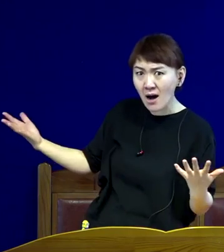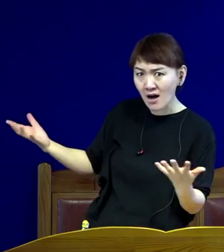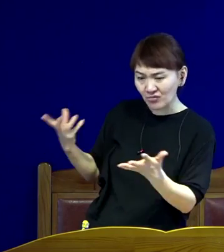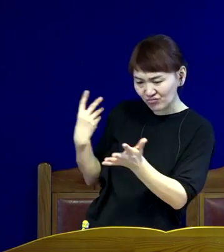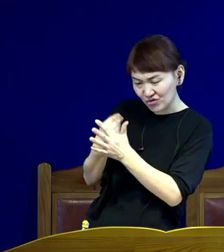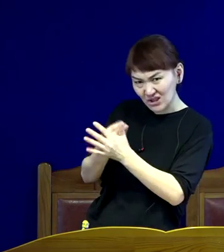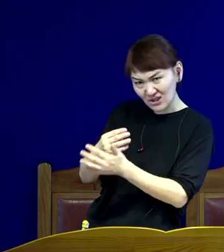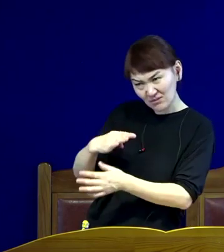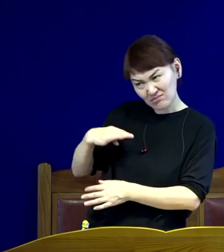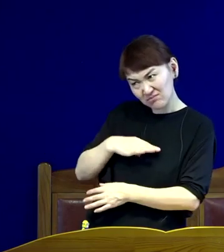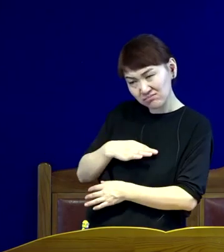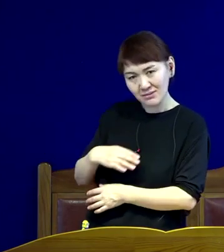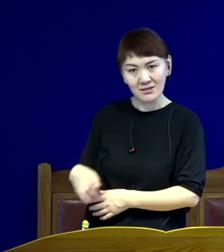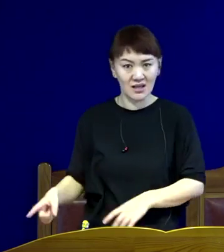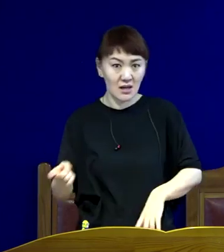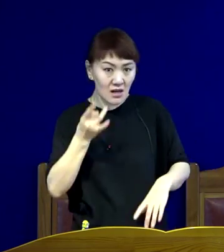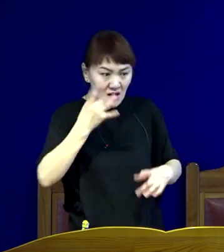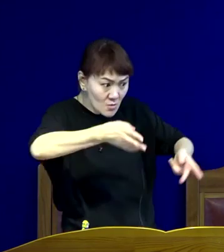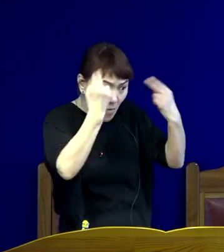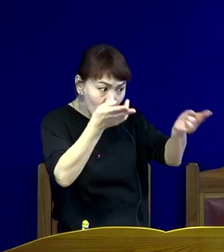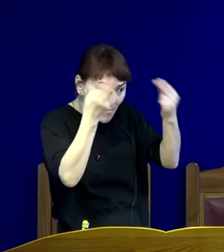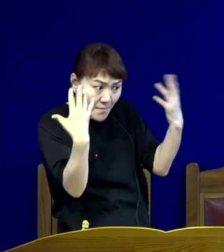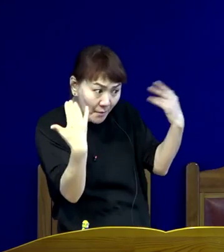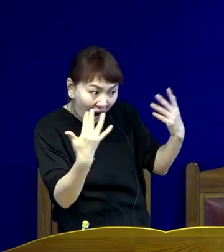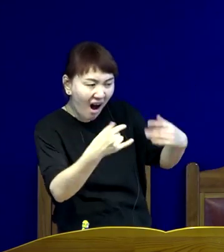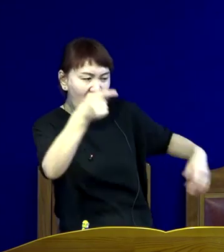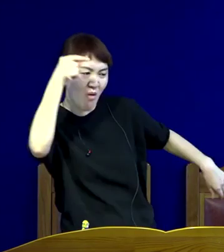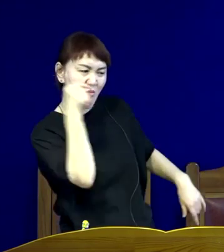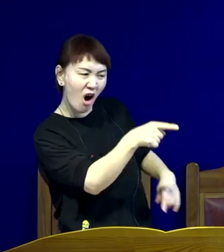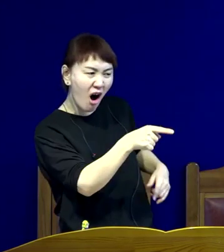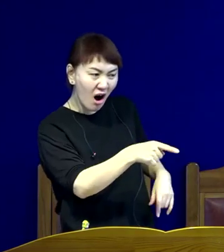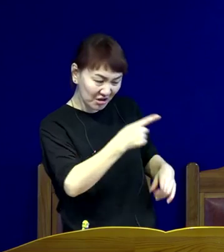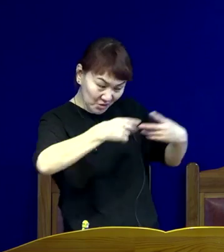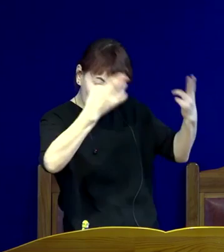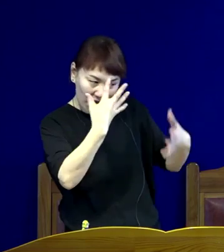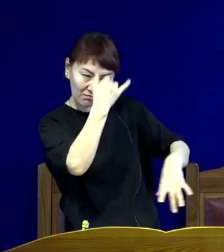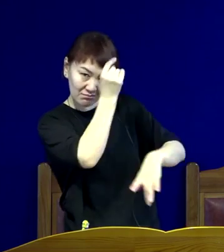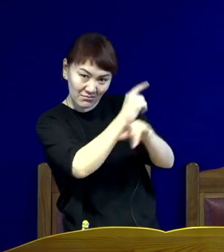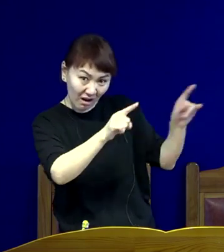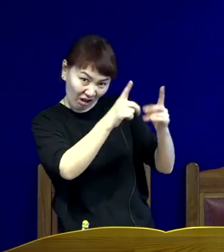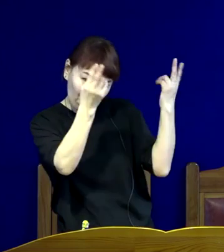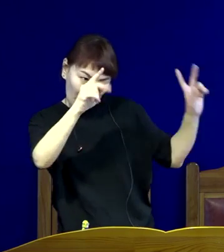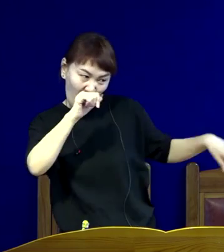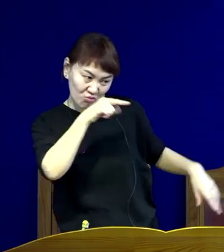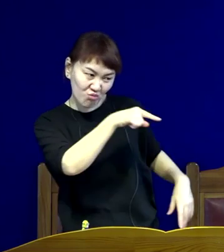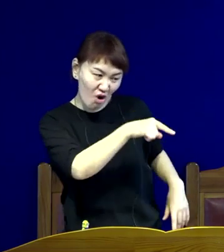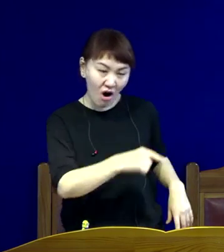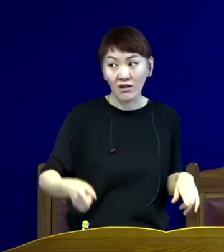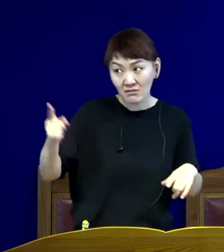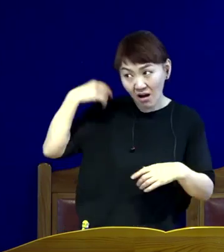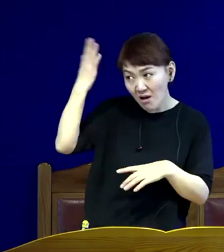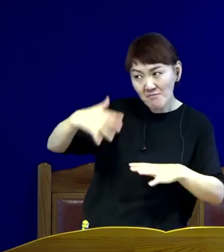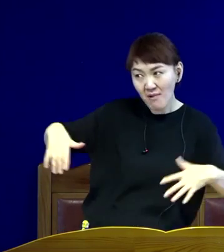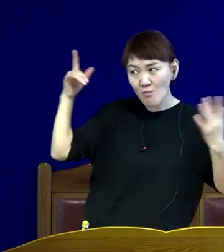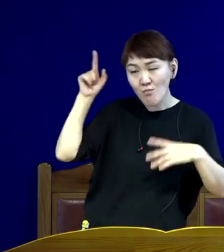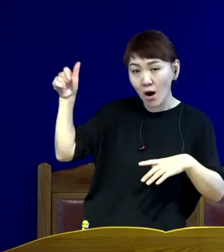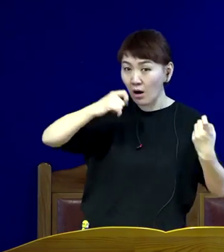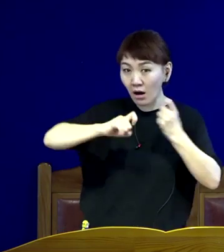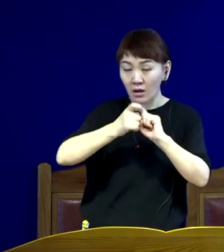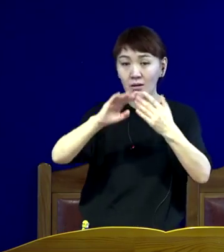байгаа юм бэ? Ийм байх юм бол энэ гэр бүл та бараг л сүрч унж байгаа гэр бүл болно. Ингиж Библи дээр